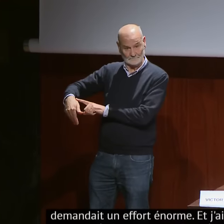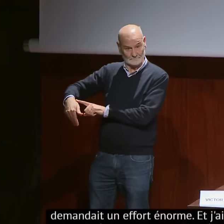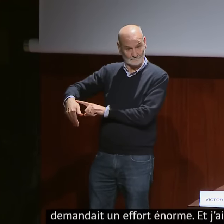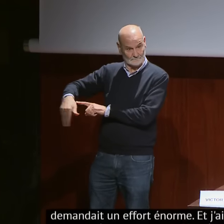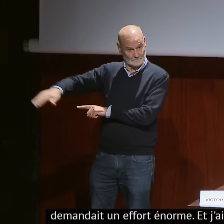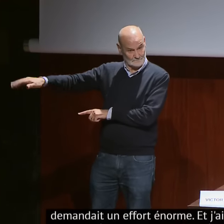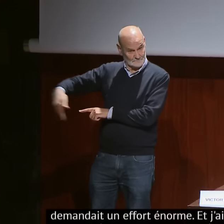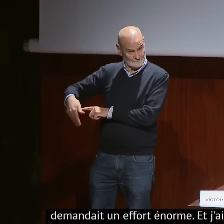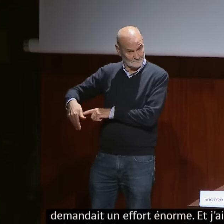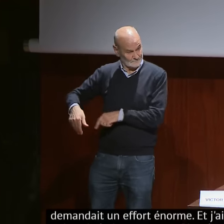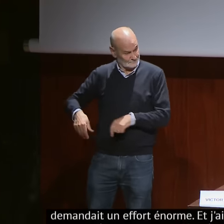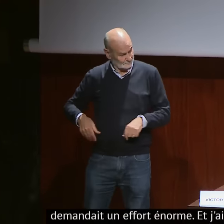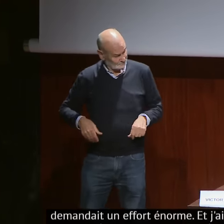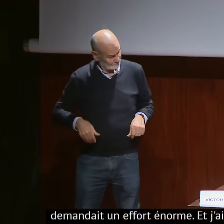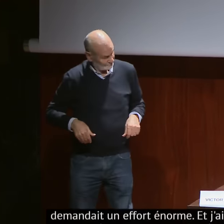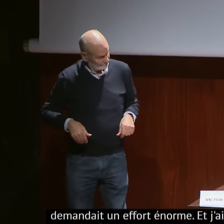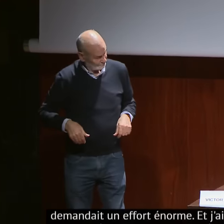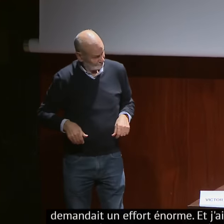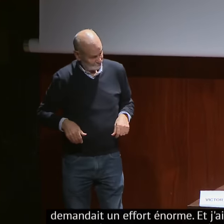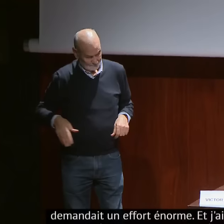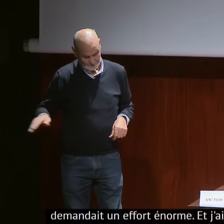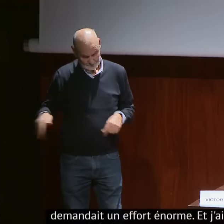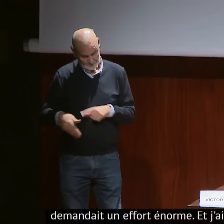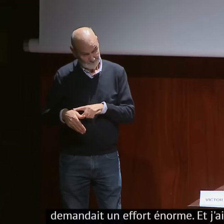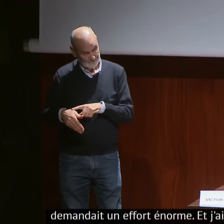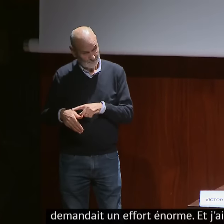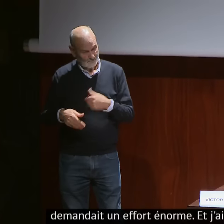français, comment tu veux que je fasse ça? Il m'a dit,